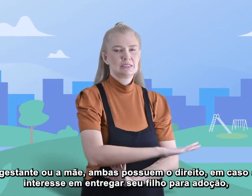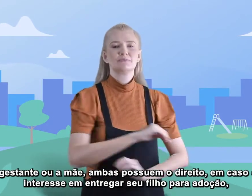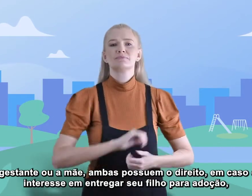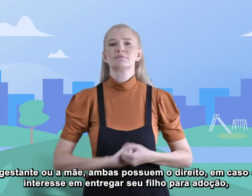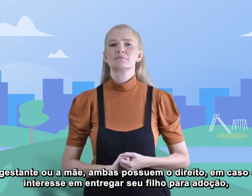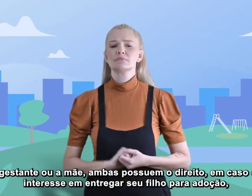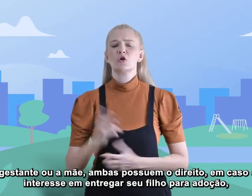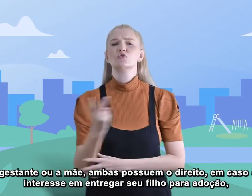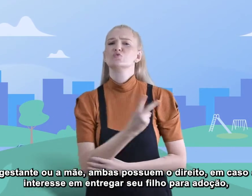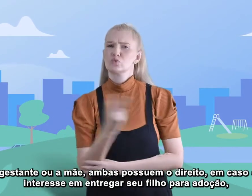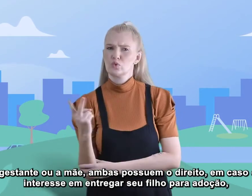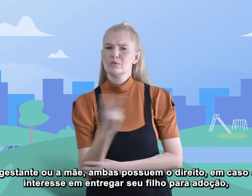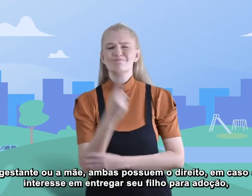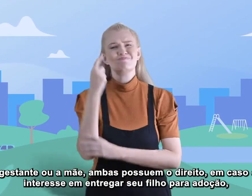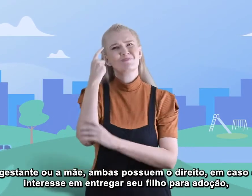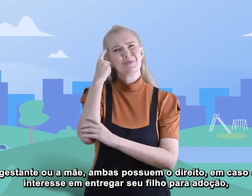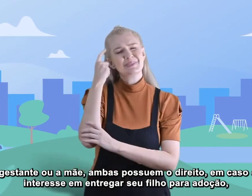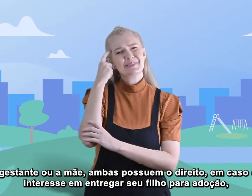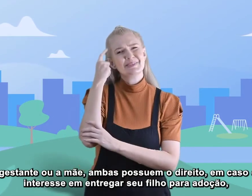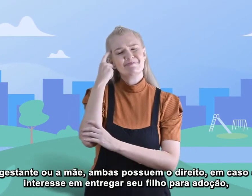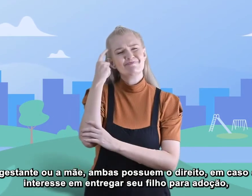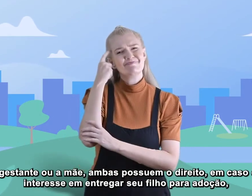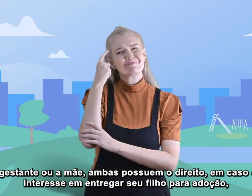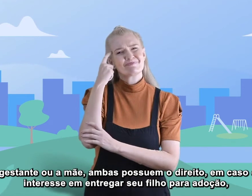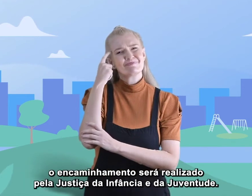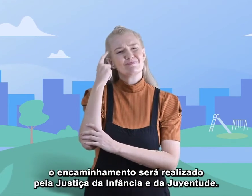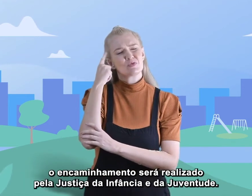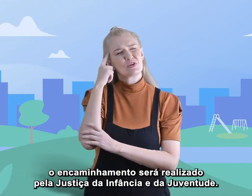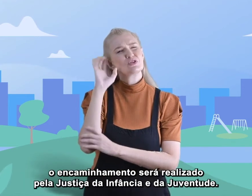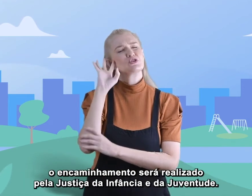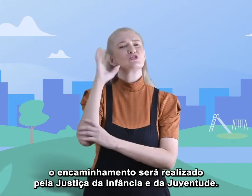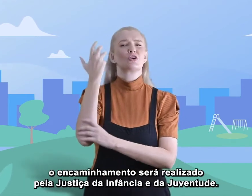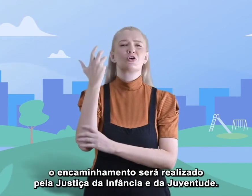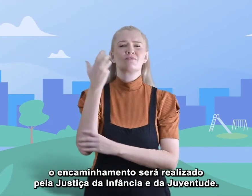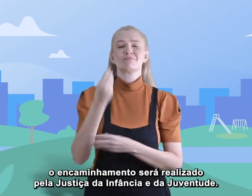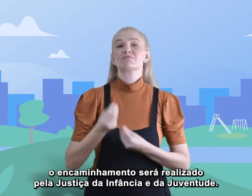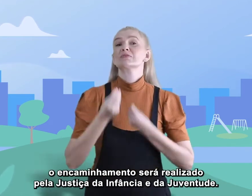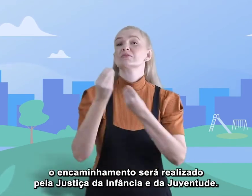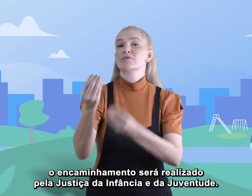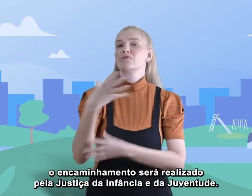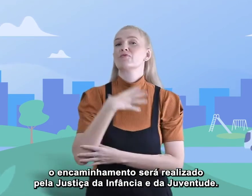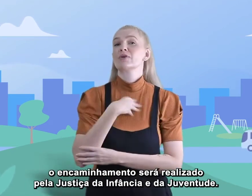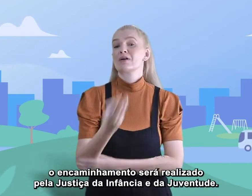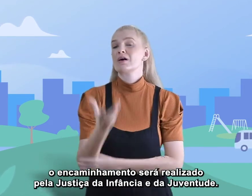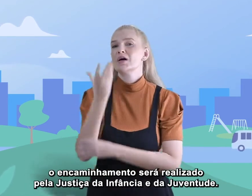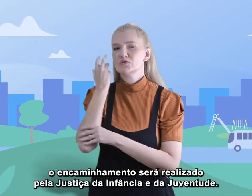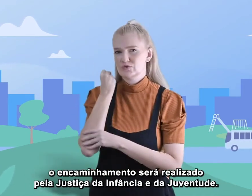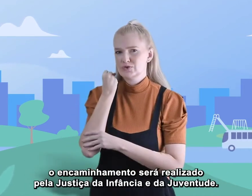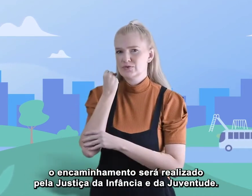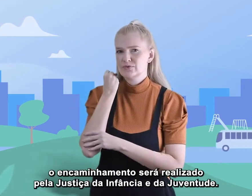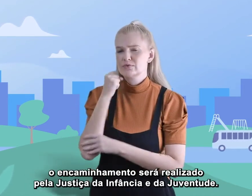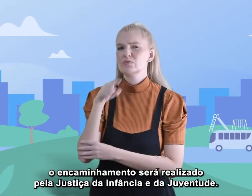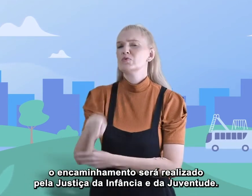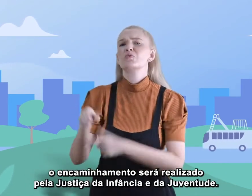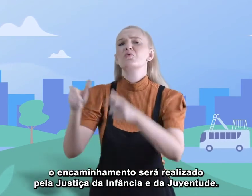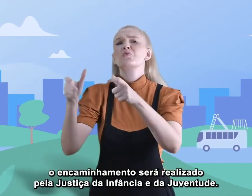interesse, em entregar seu filho para a adoção. O encaminhamento será realizado pela Justiça da Infância e da